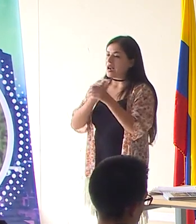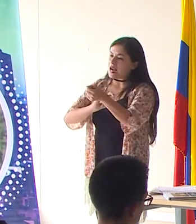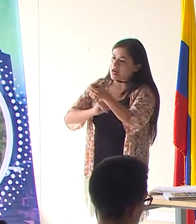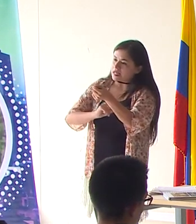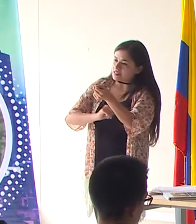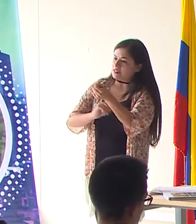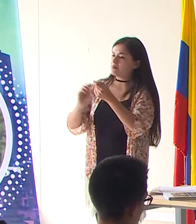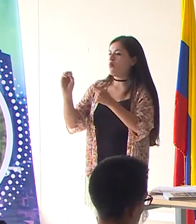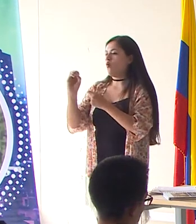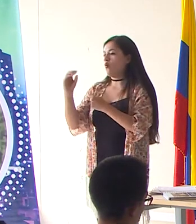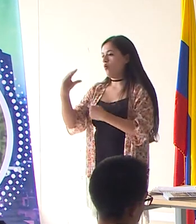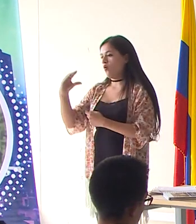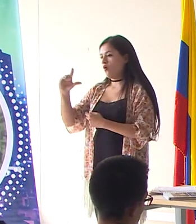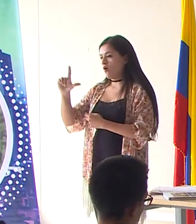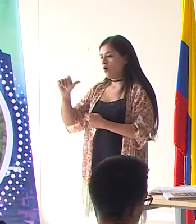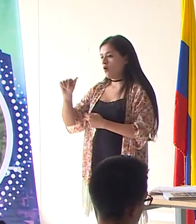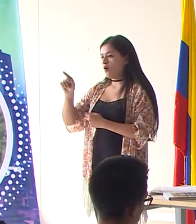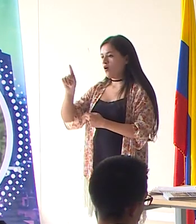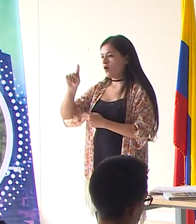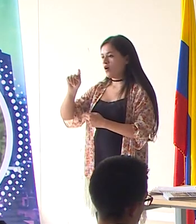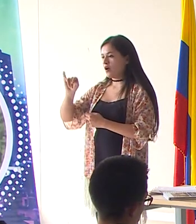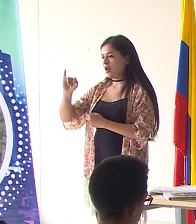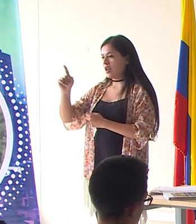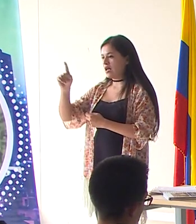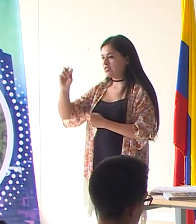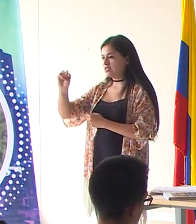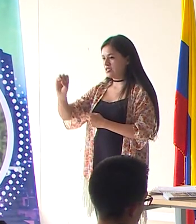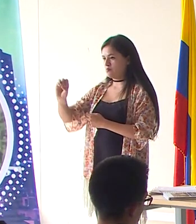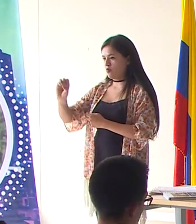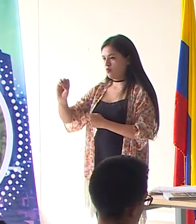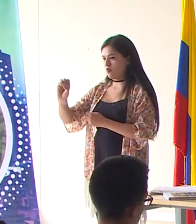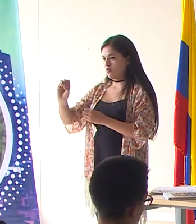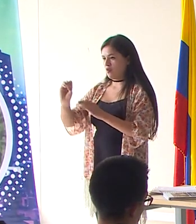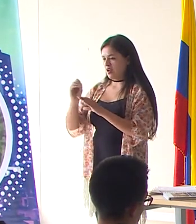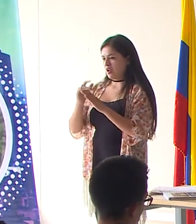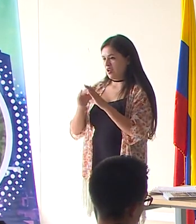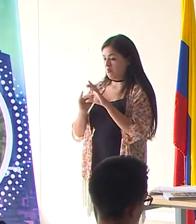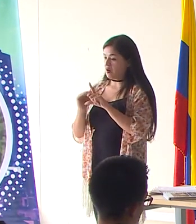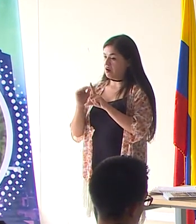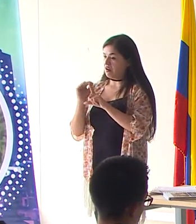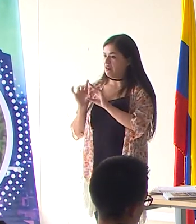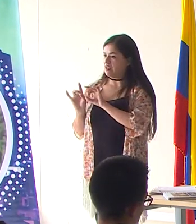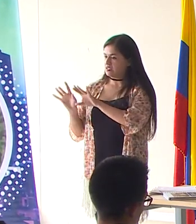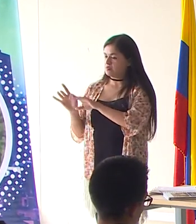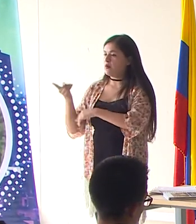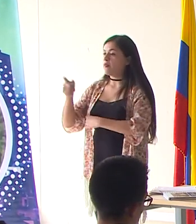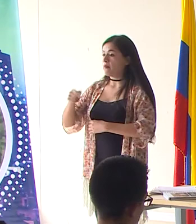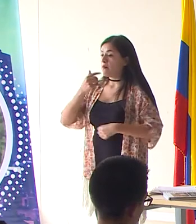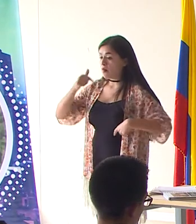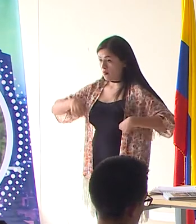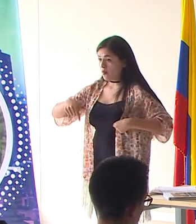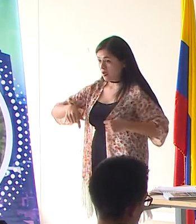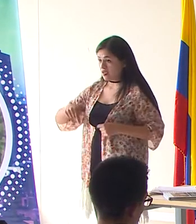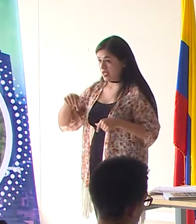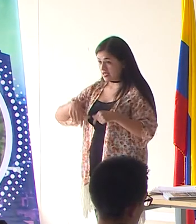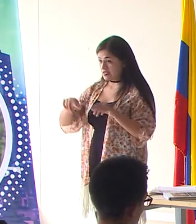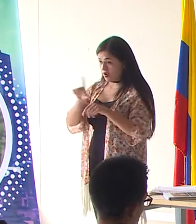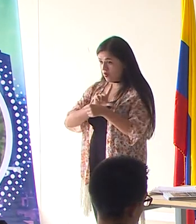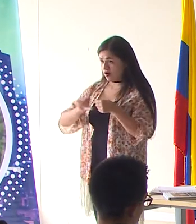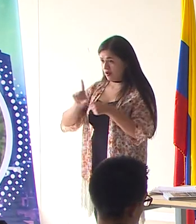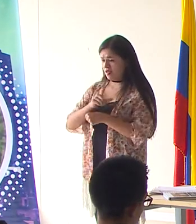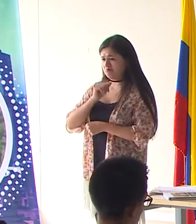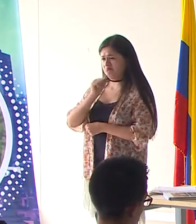estamos en la localidad más desigual de están ustedes en la localidad observa en la localidad más desigual de